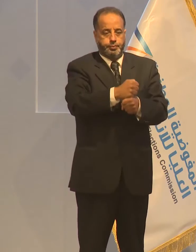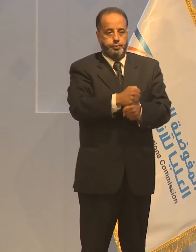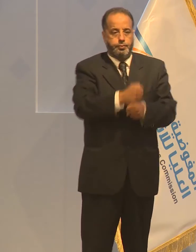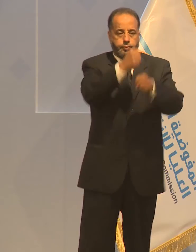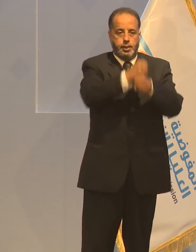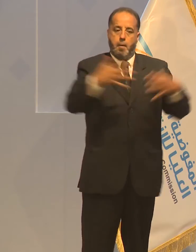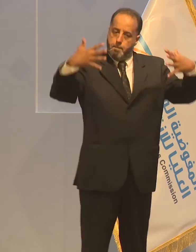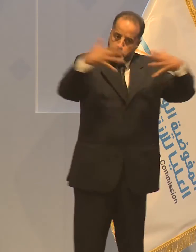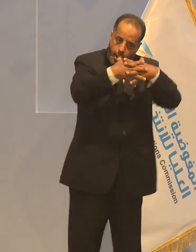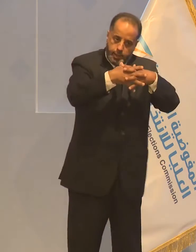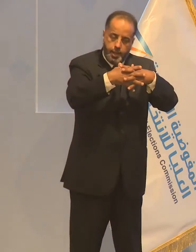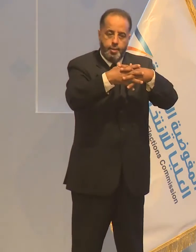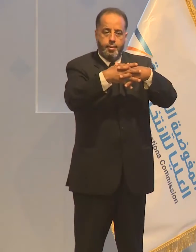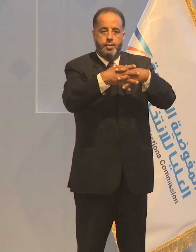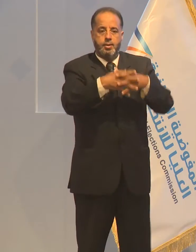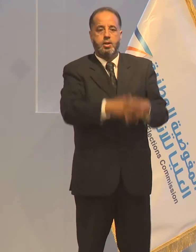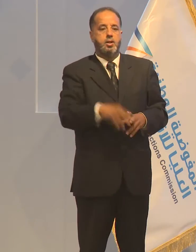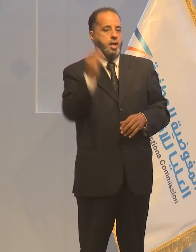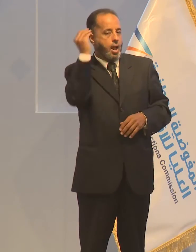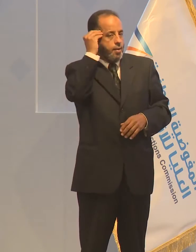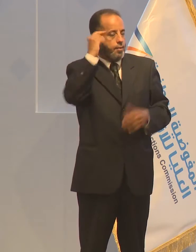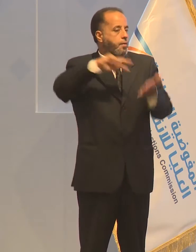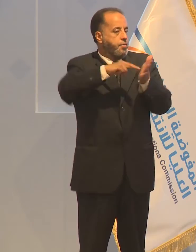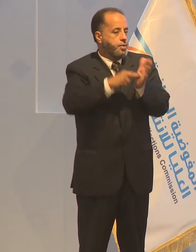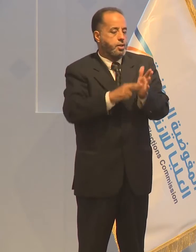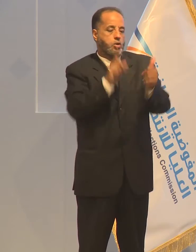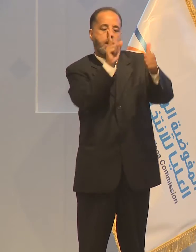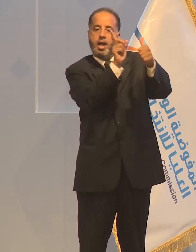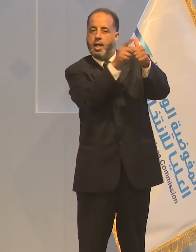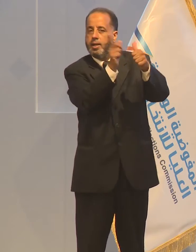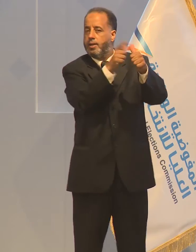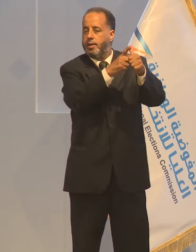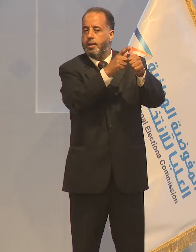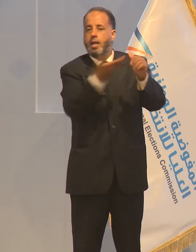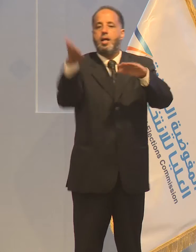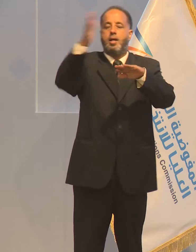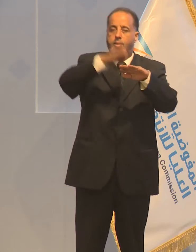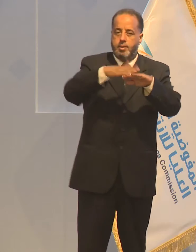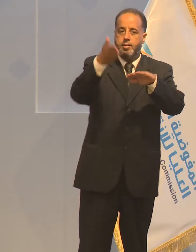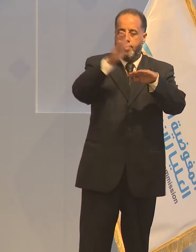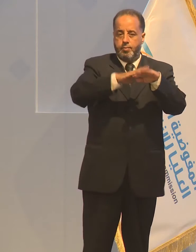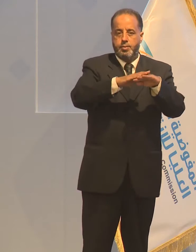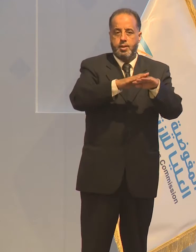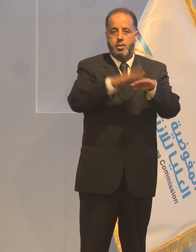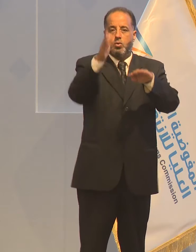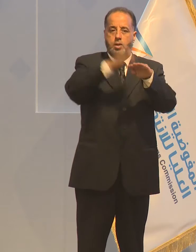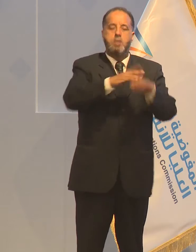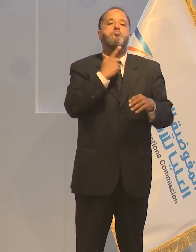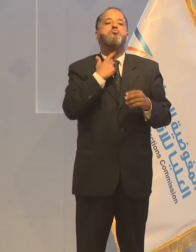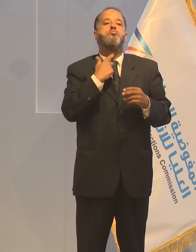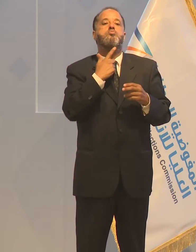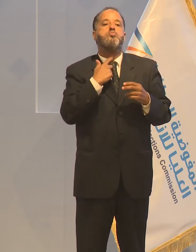فقط المشاركة اللي أصبح أشبع بها الرأي العام، لكن ممكن نركز كل جهودنا على ترسيخ